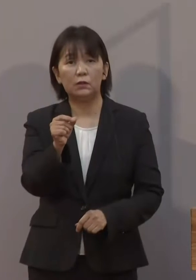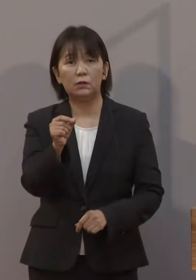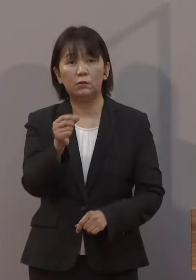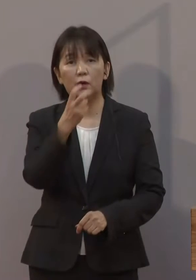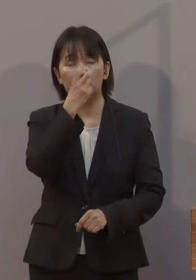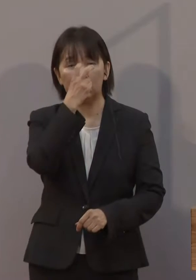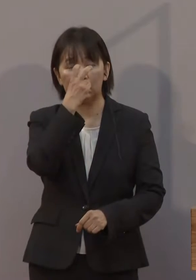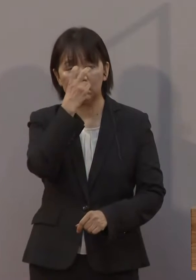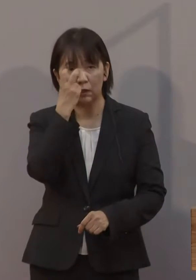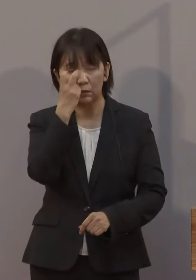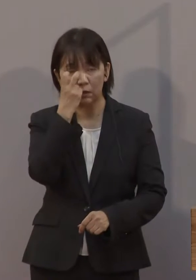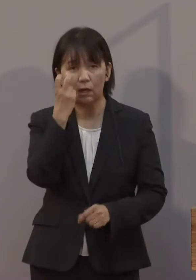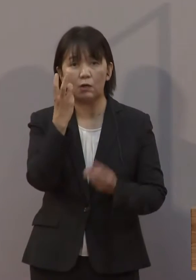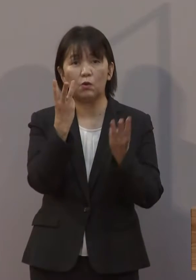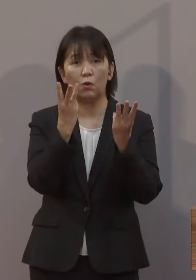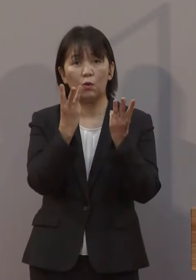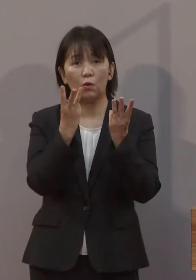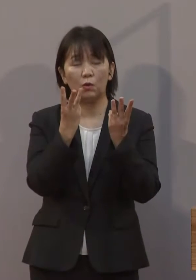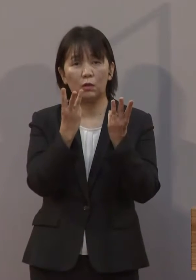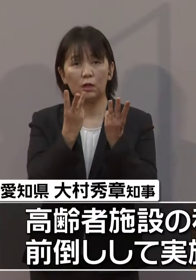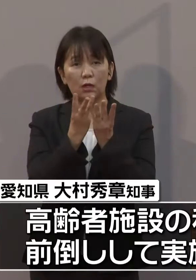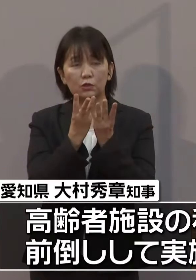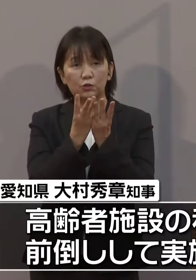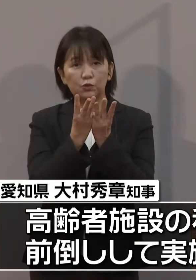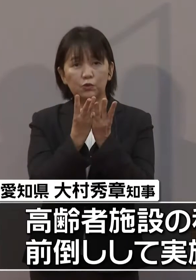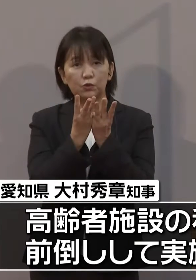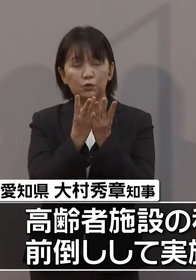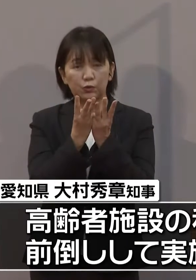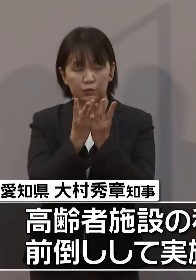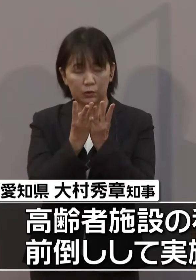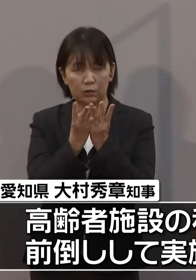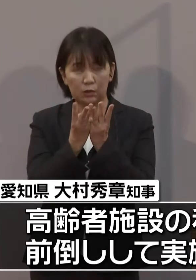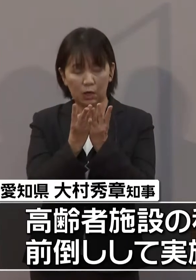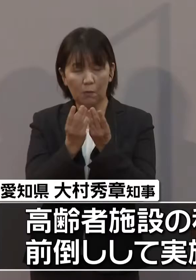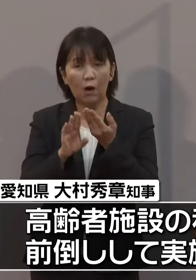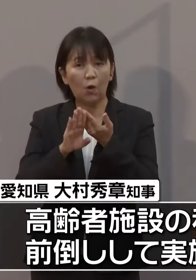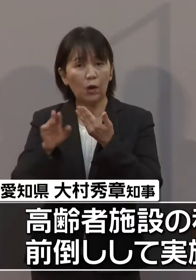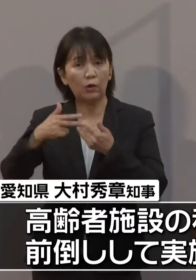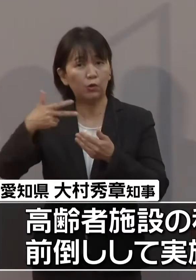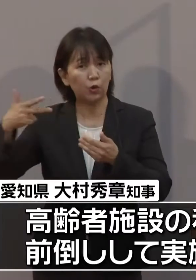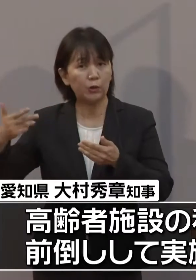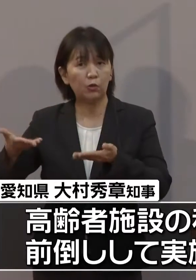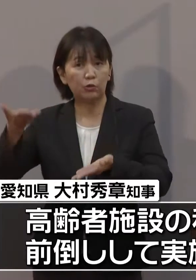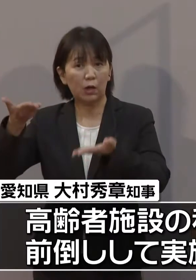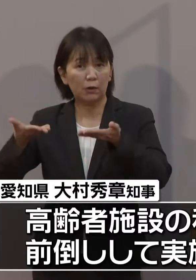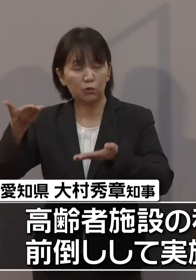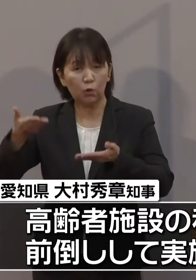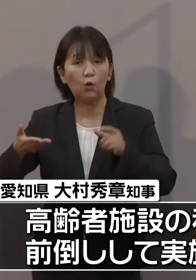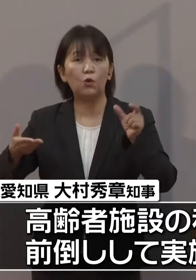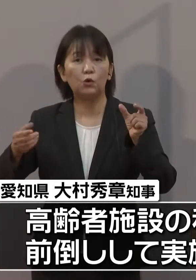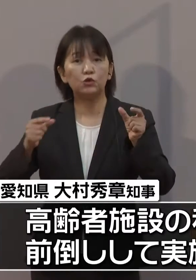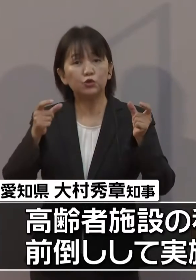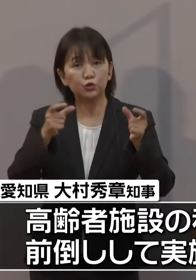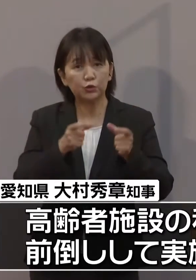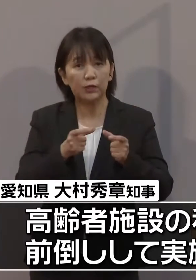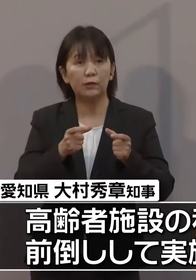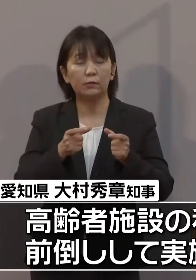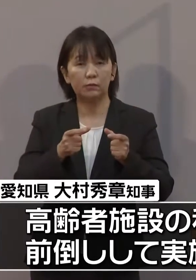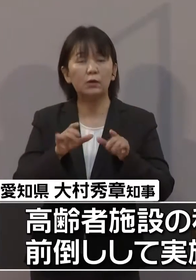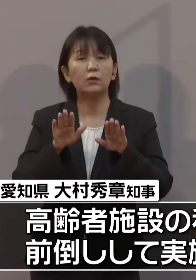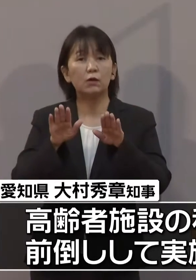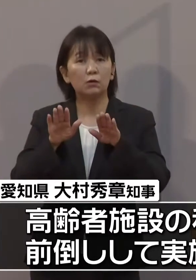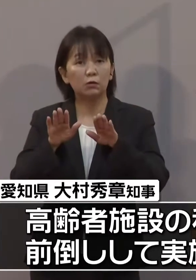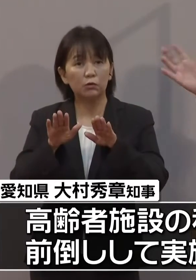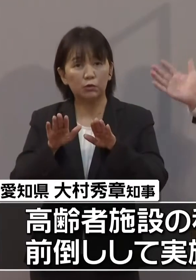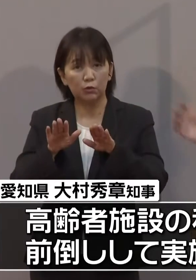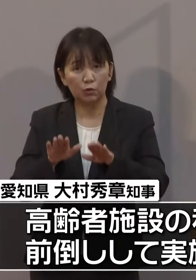愛知県の大村知事はきょう高齢者施設の利用者などを対象にした3回目のワクチン接種を前倒しして